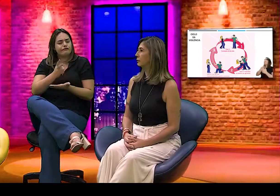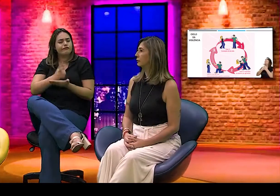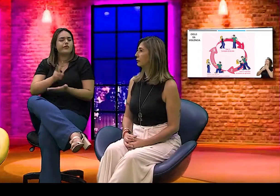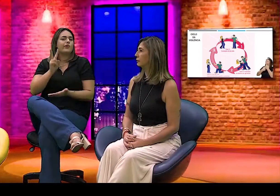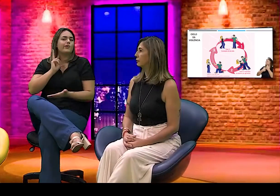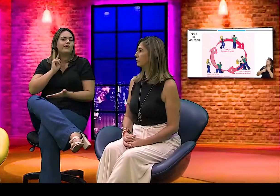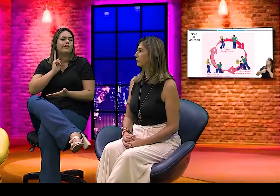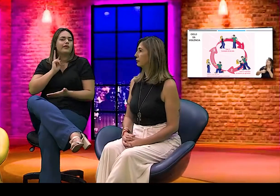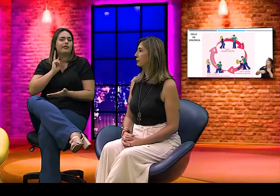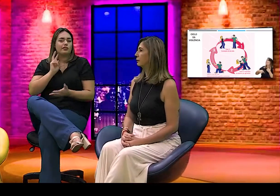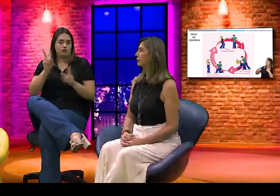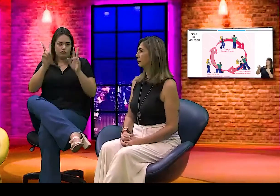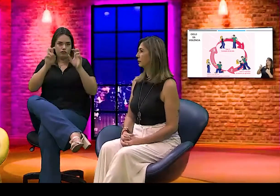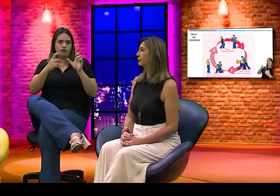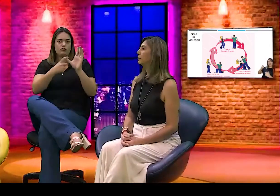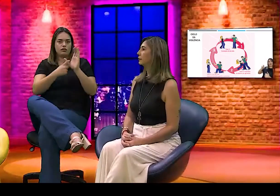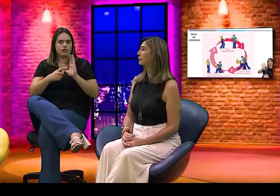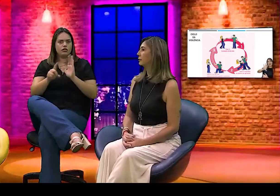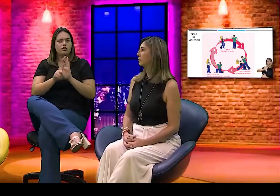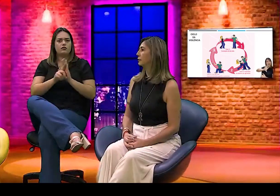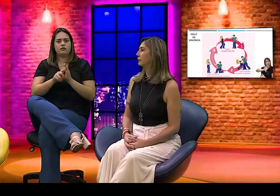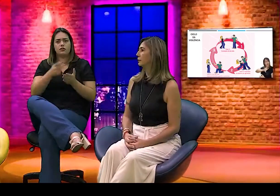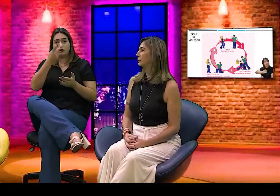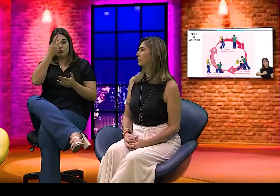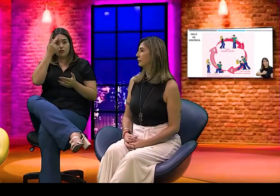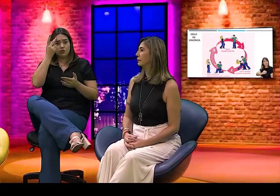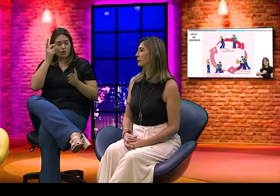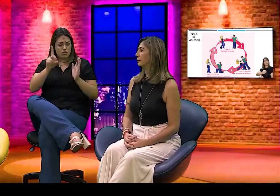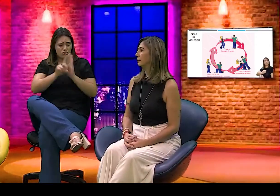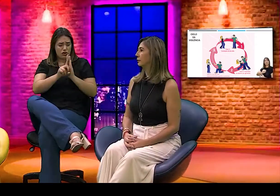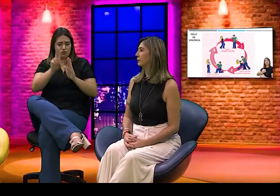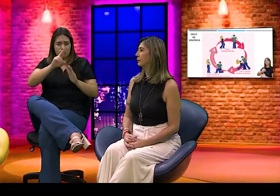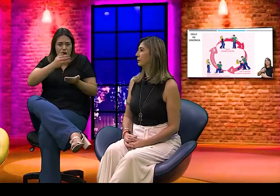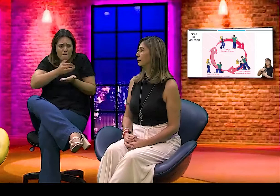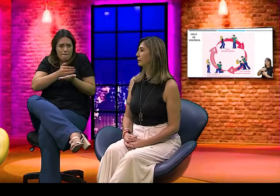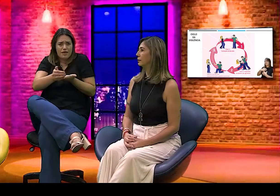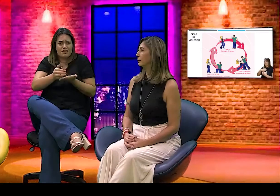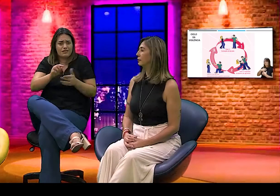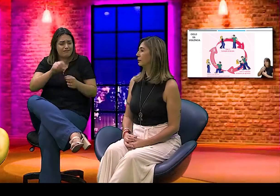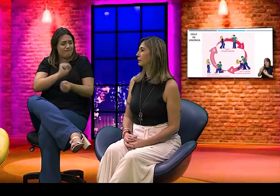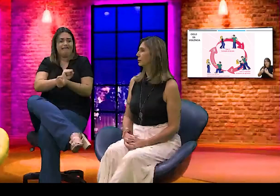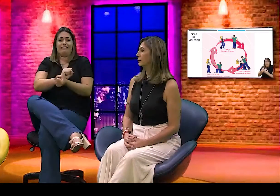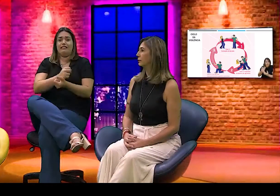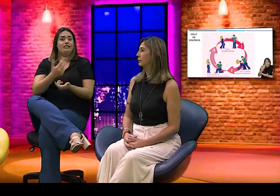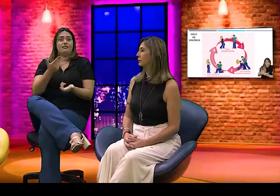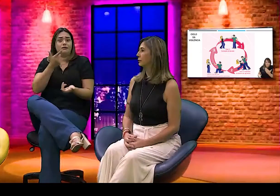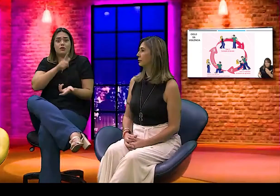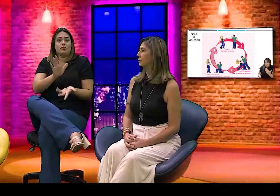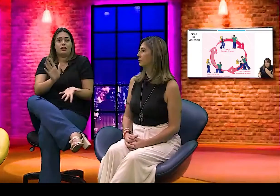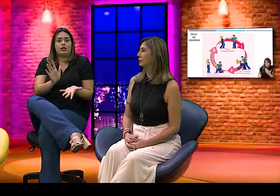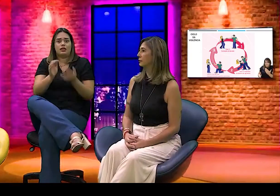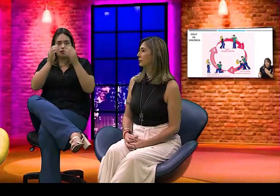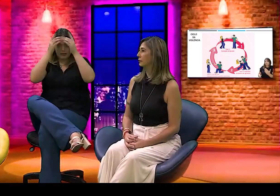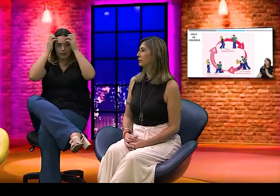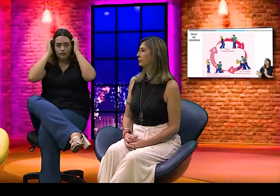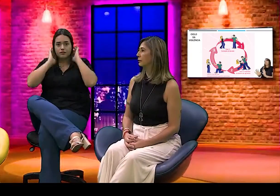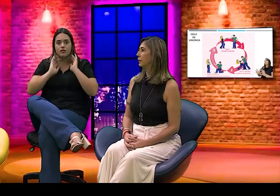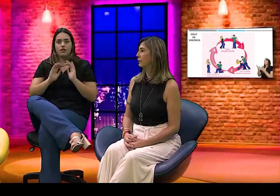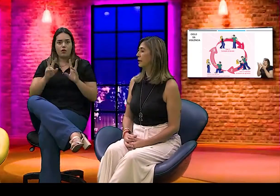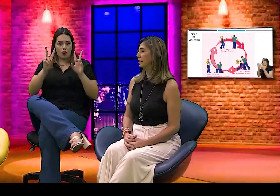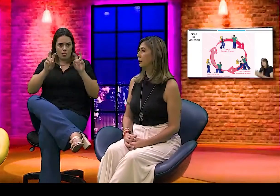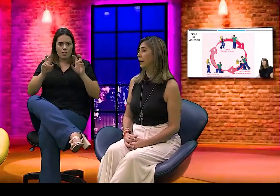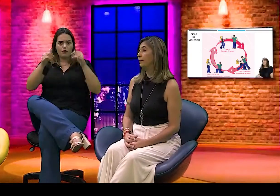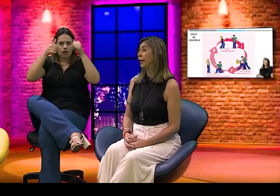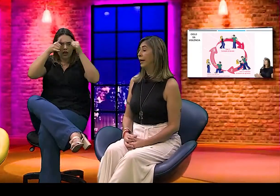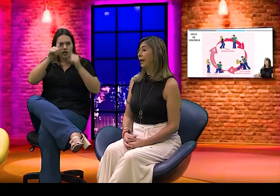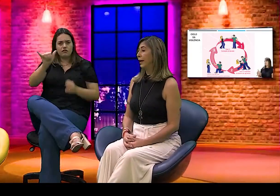tanto na dependência química também, pessoas que entram nesse mundo e não conseguem sair. Pra gente falar um pouco assim no sentido mais de